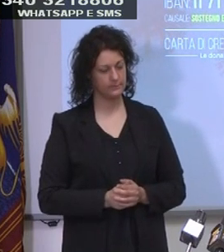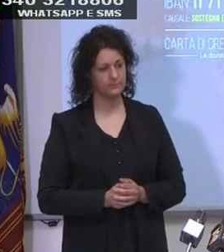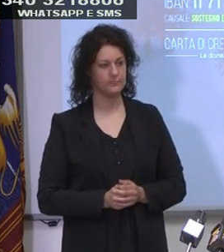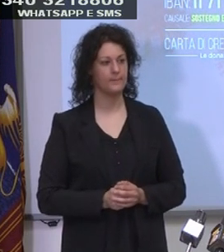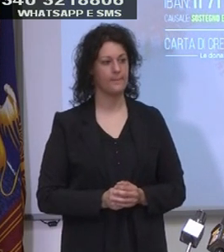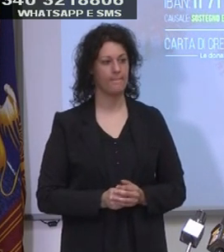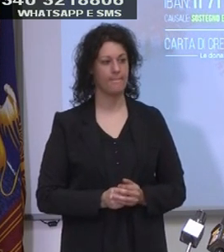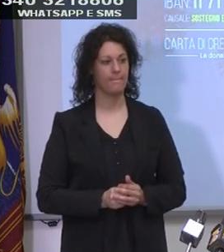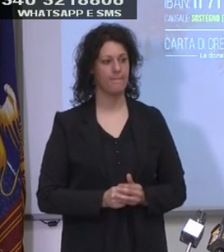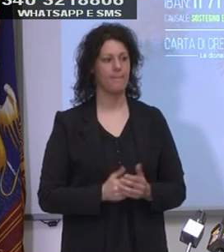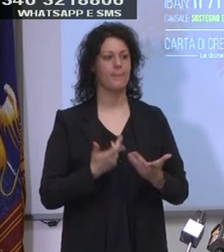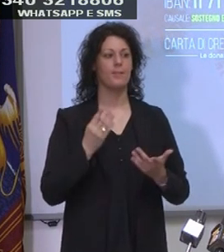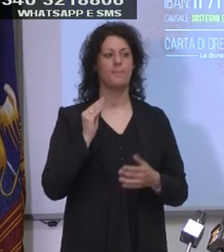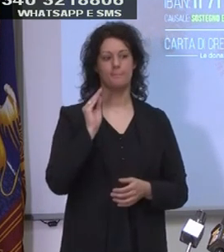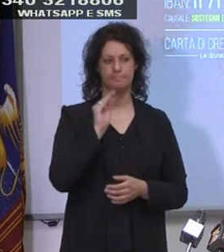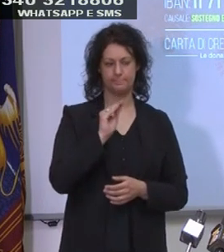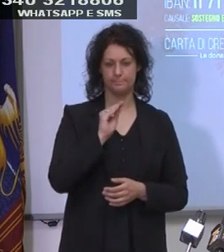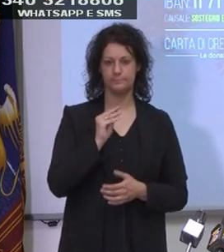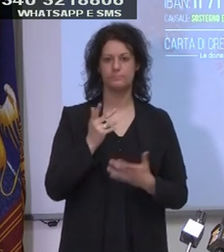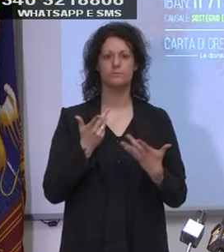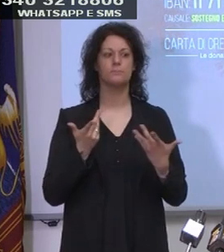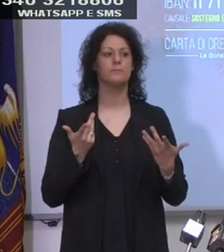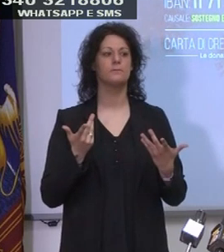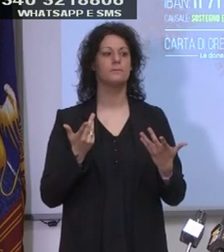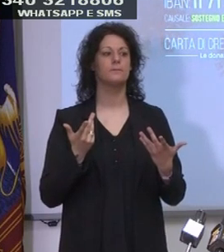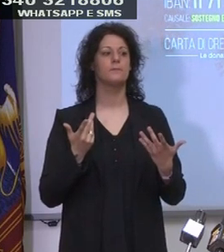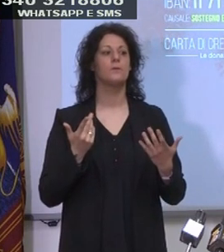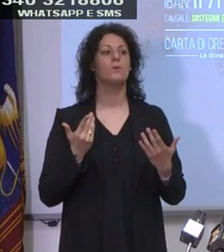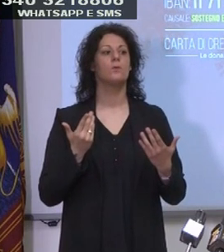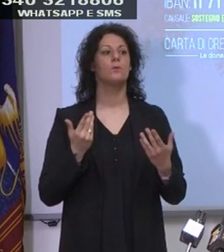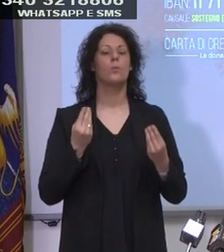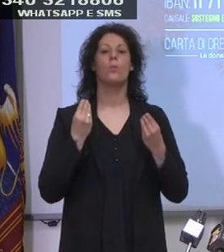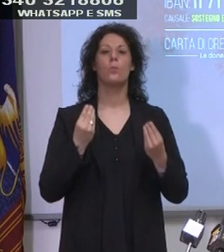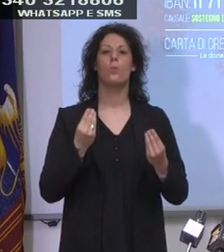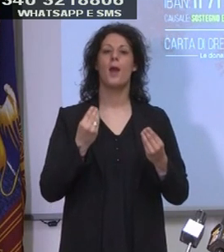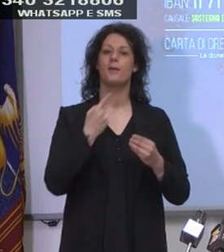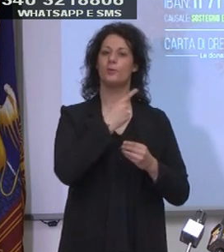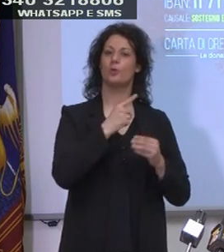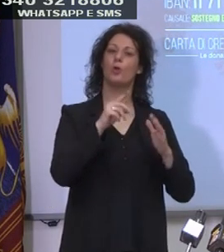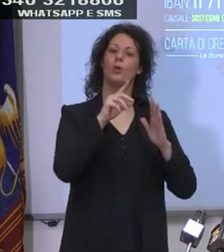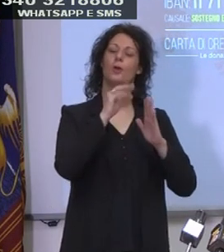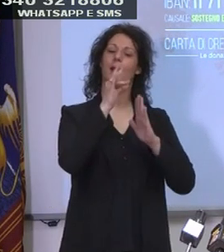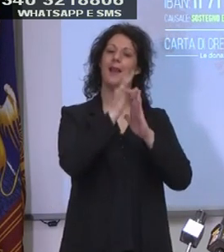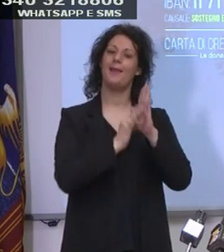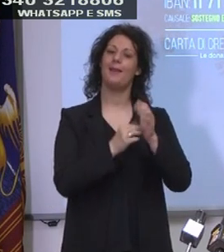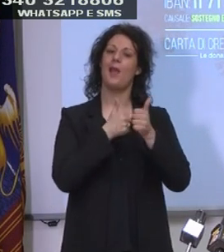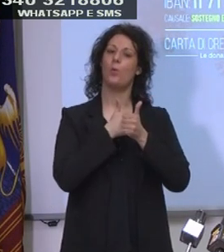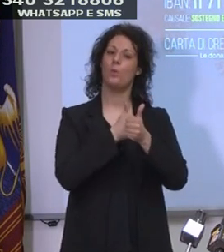quale pensa possa essere la sua maggiore soddisfazione quando emanerà le linee guida del Veneto? Cioè, qual è la cosa che